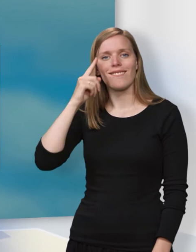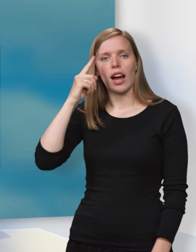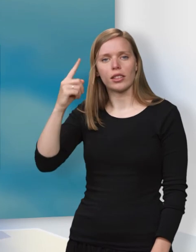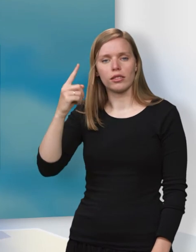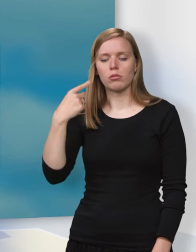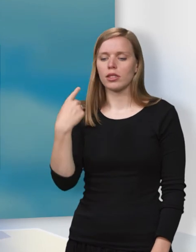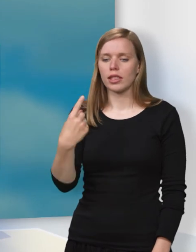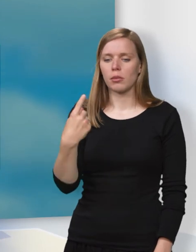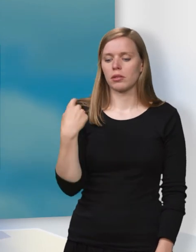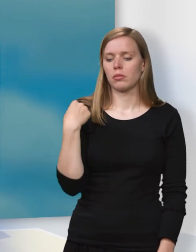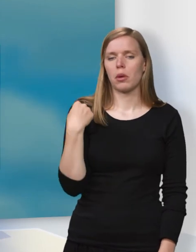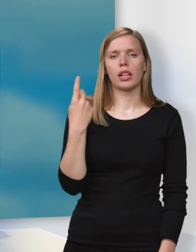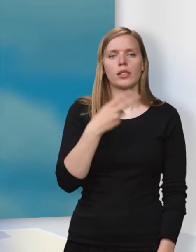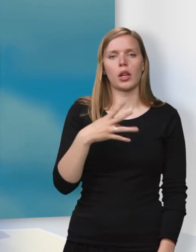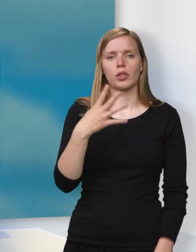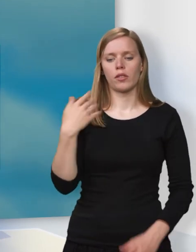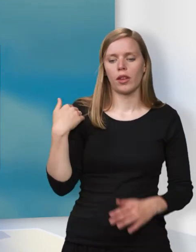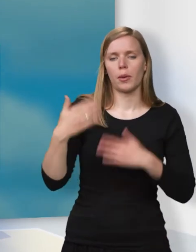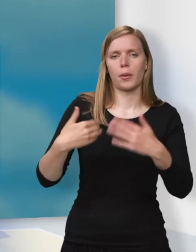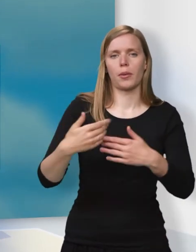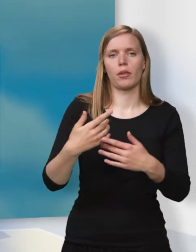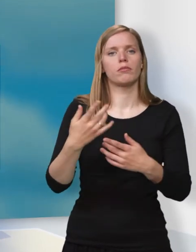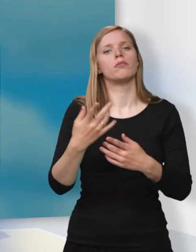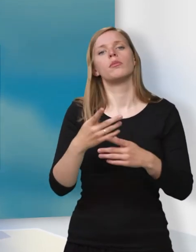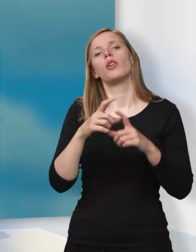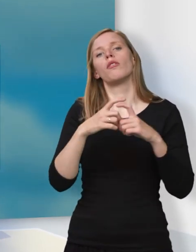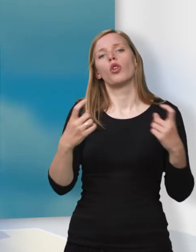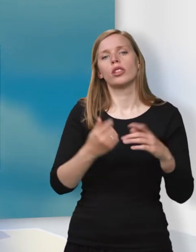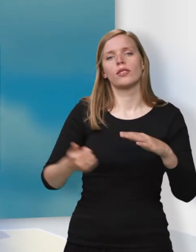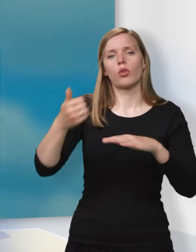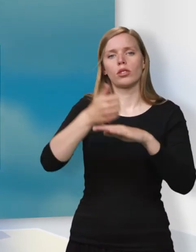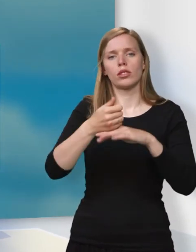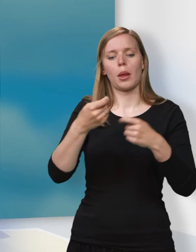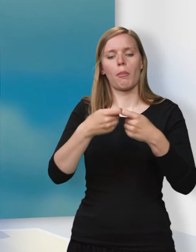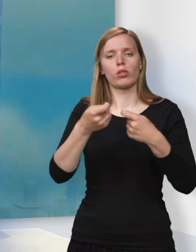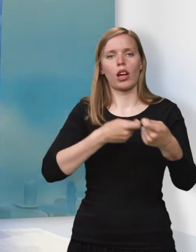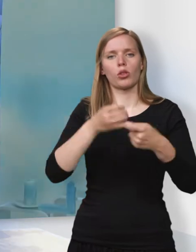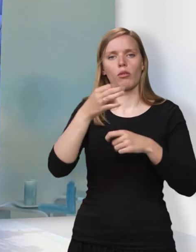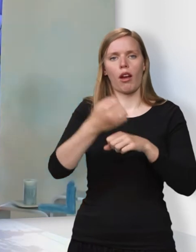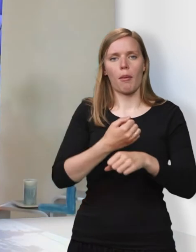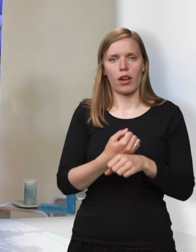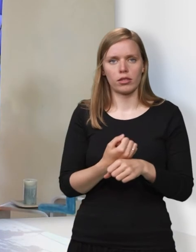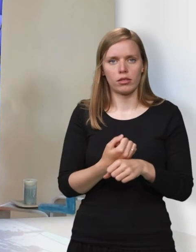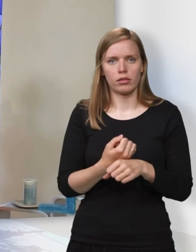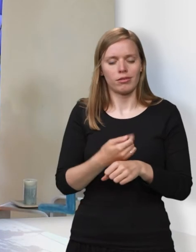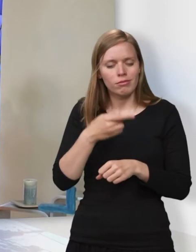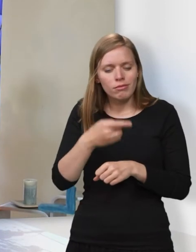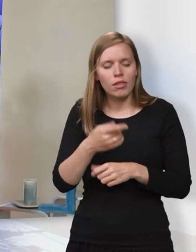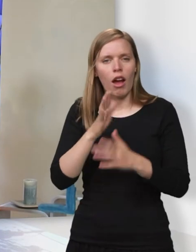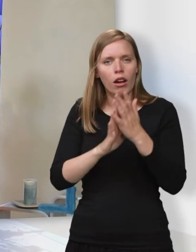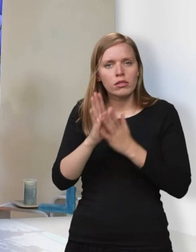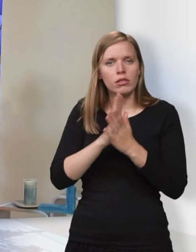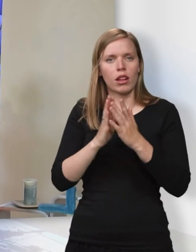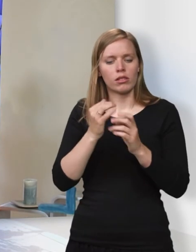2004 Vorstandsvorsitzender der Bundesagentur für Arbeit. Wie ihn in dieser Arbeit sein Glaube an